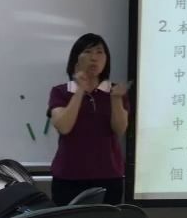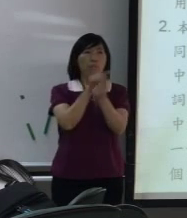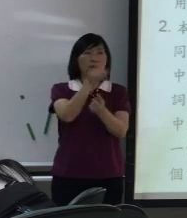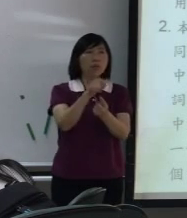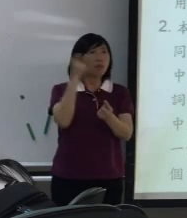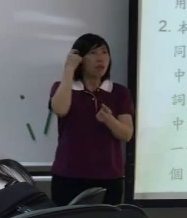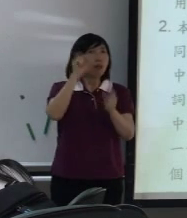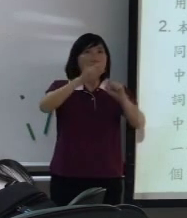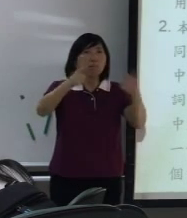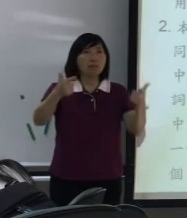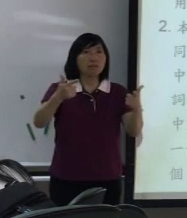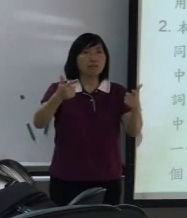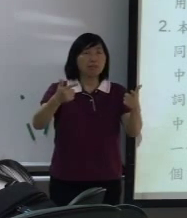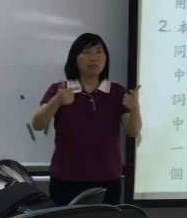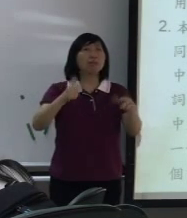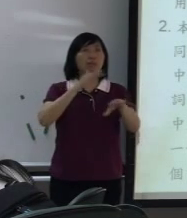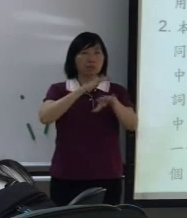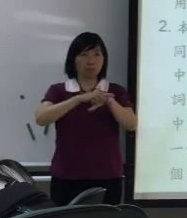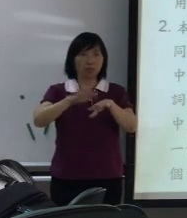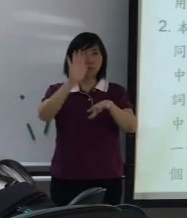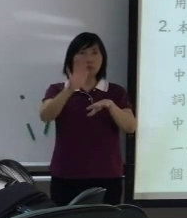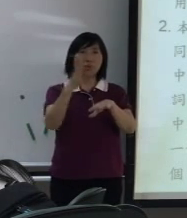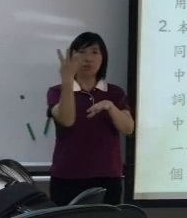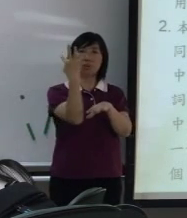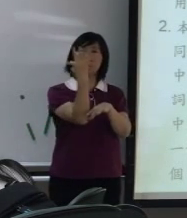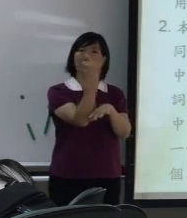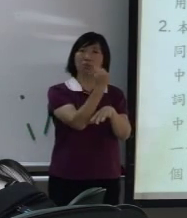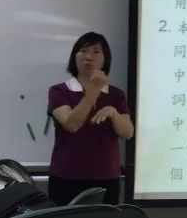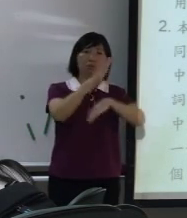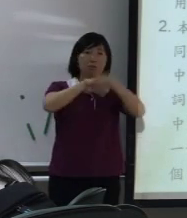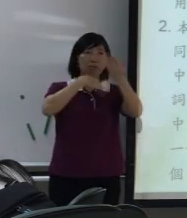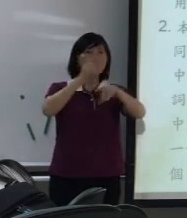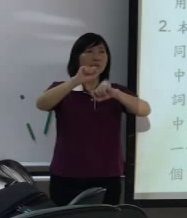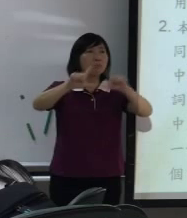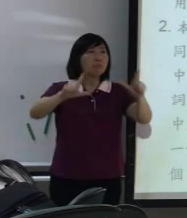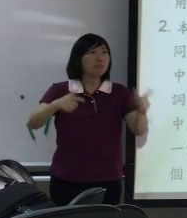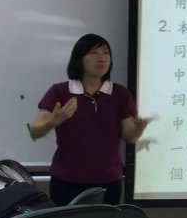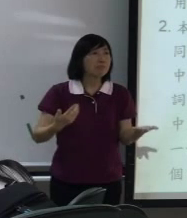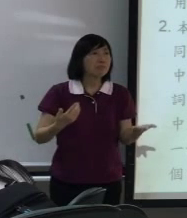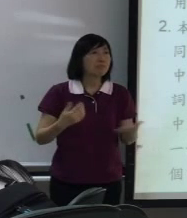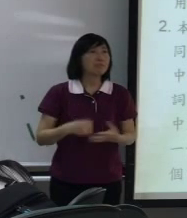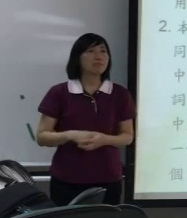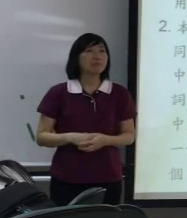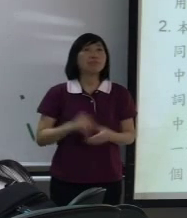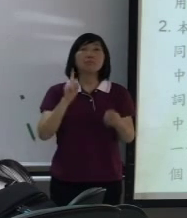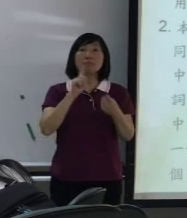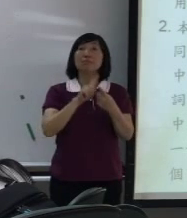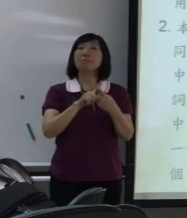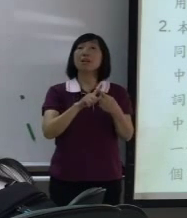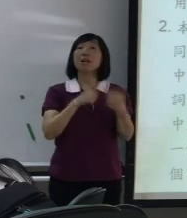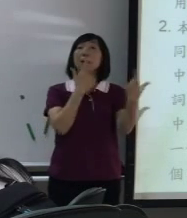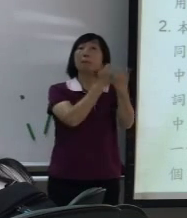呢，就有好几种不同的手语的打法。